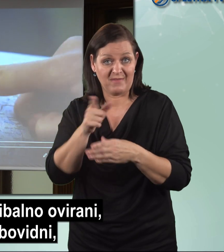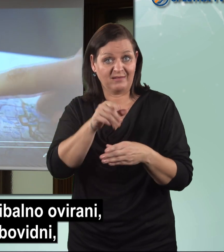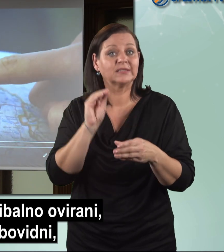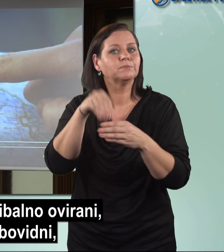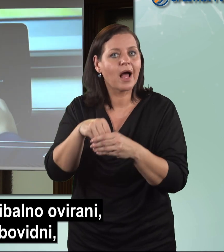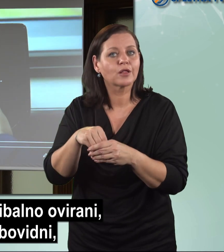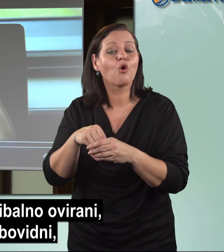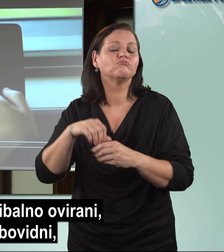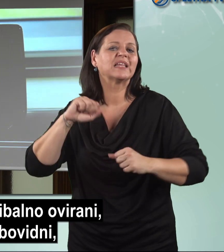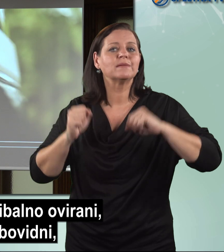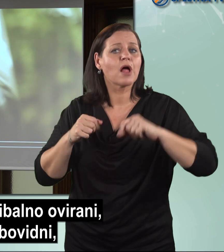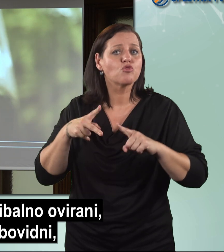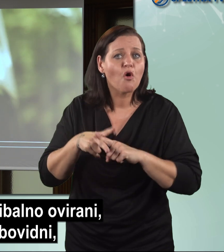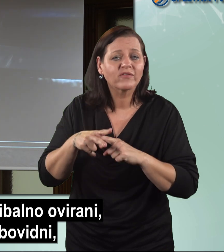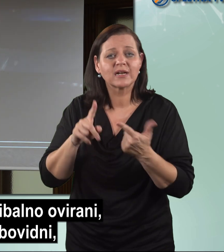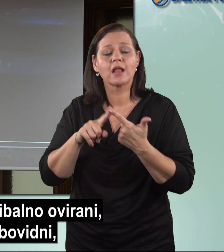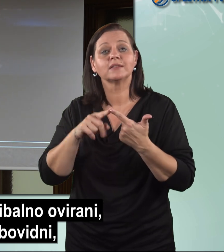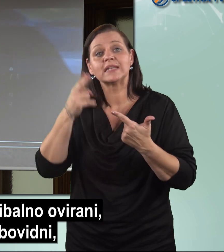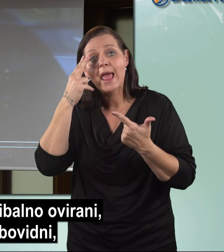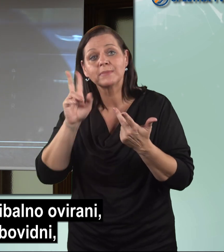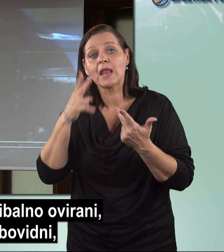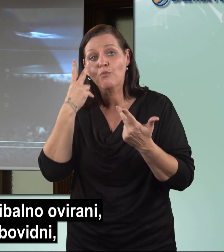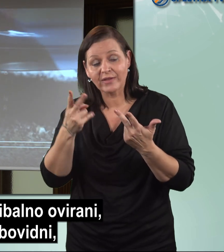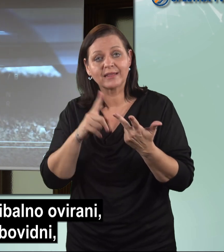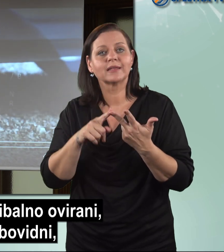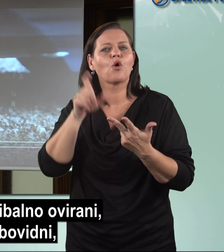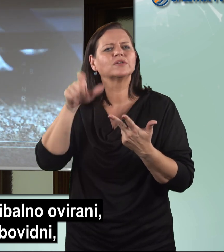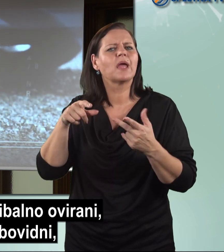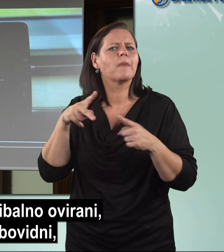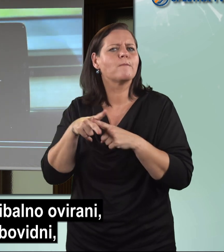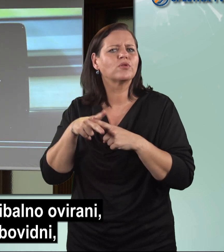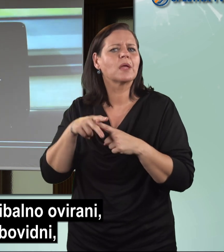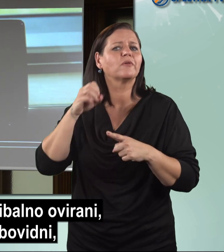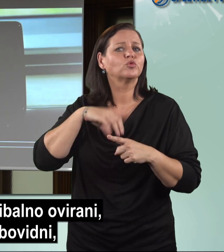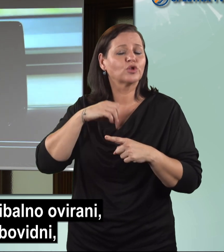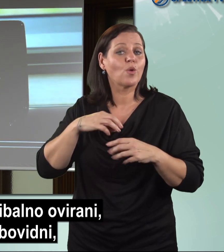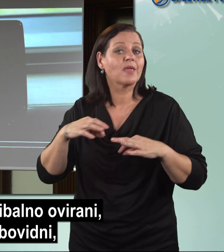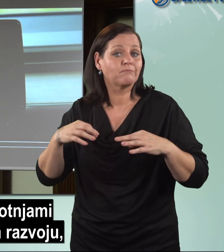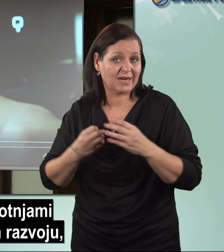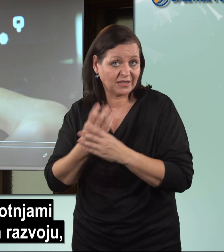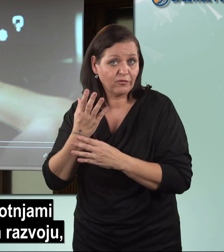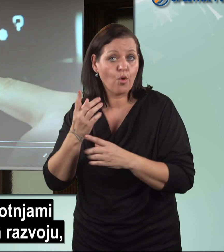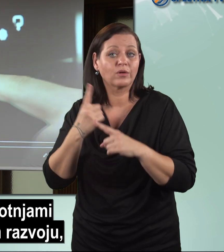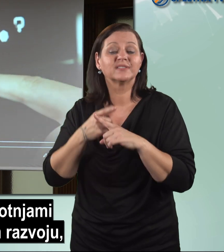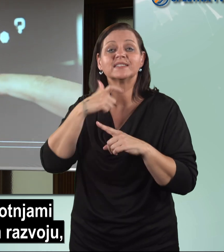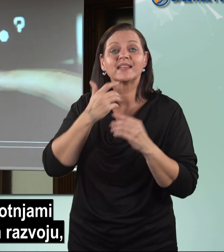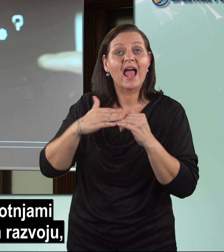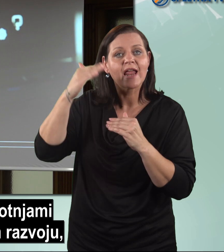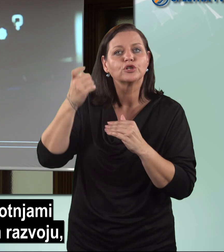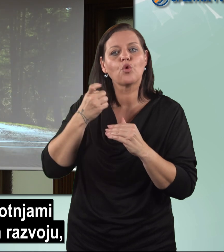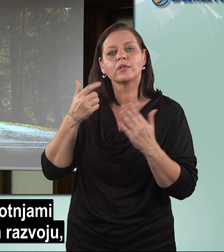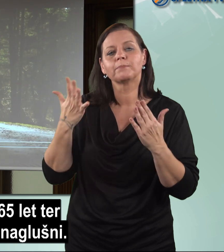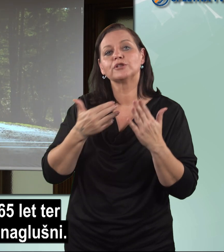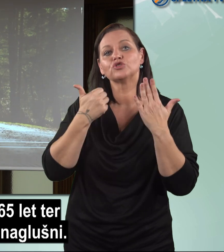Med te spadajo gibalno ovirani, slepi in slabovidni, osebe z motnjami v duševnem razvoju, starejši